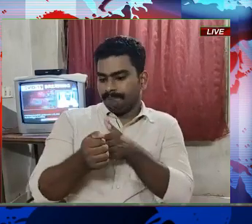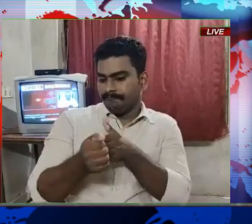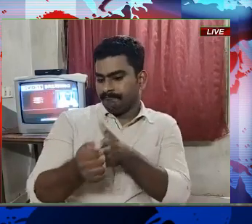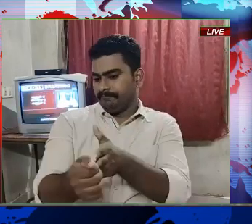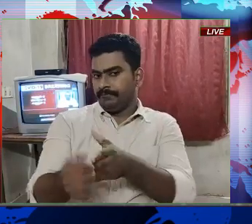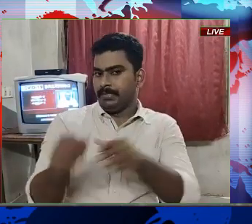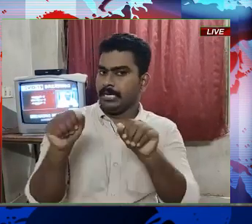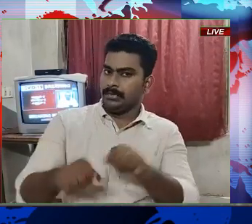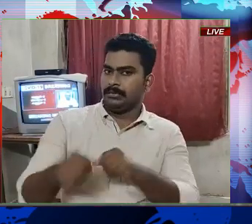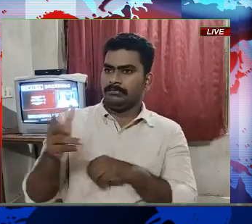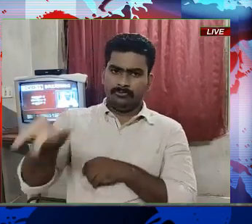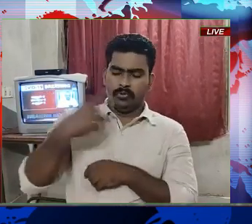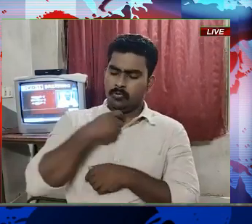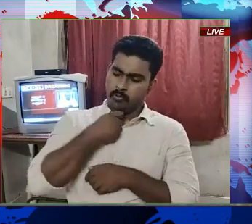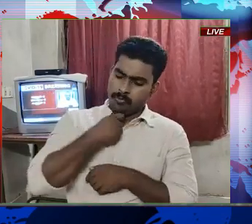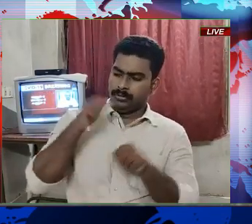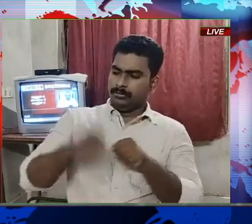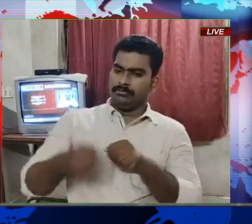വിളയാറായ